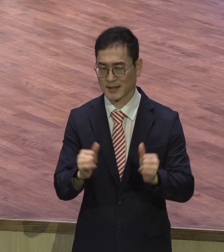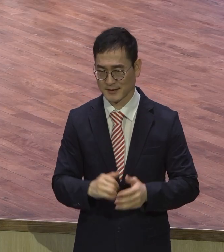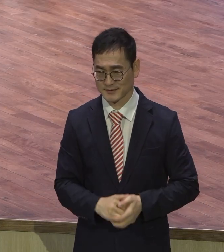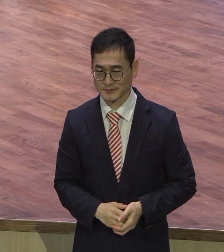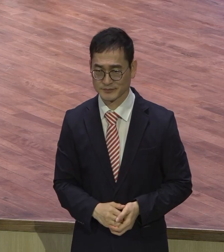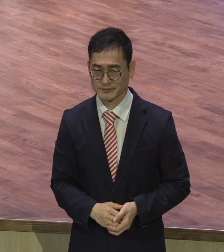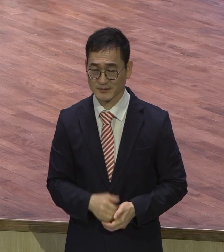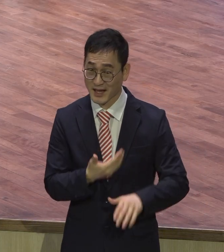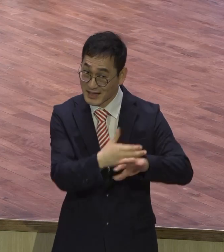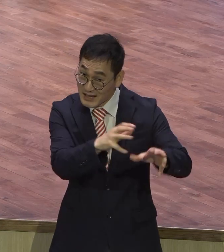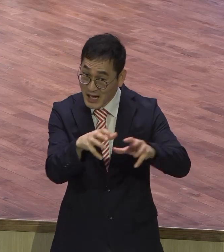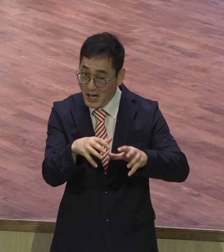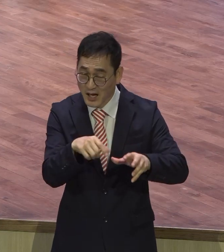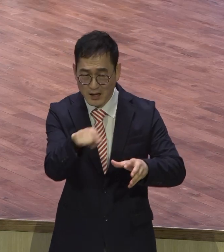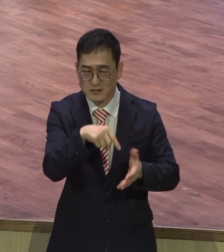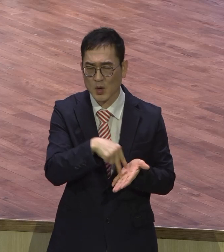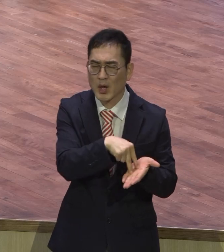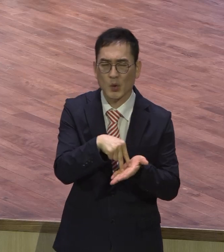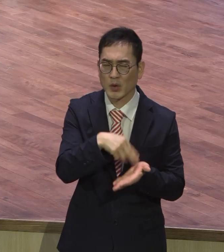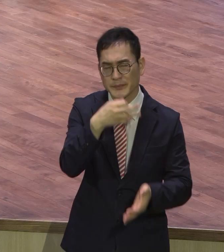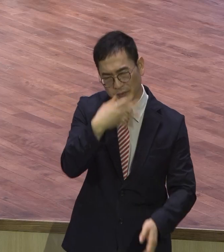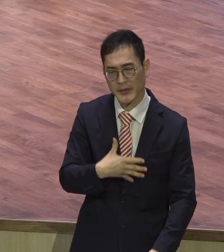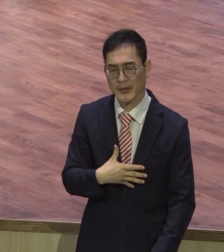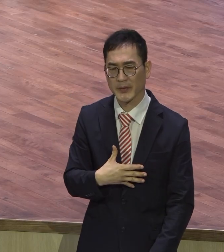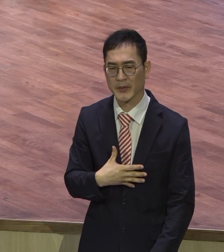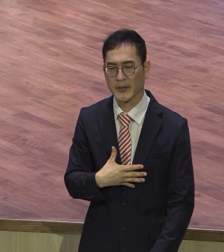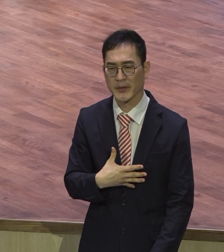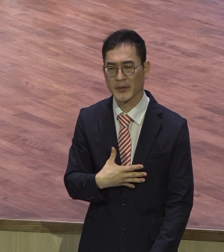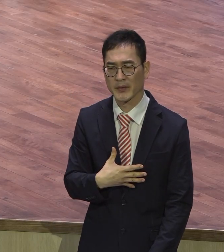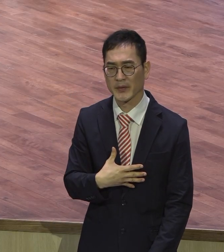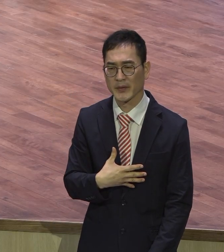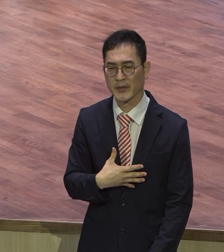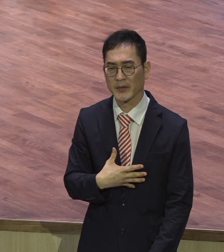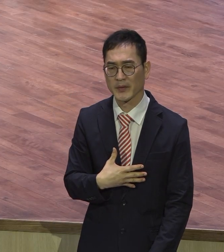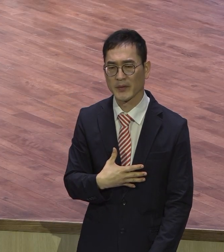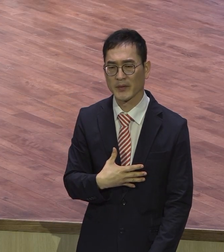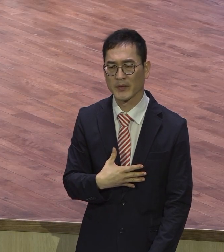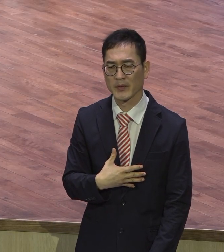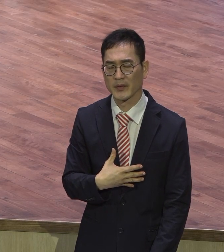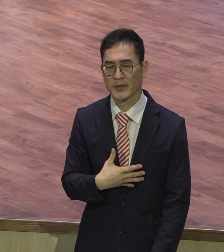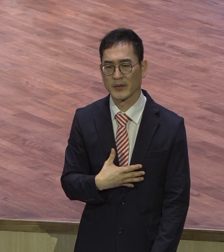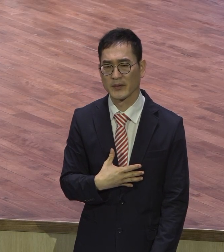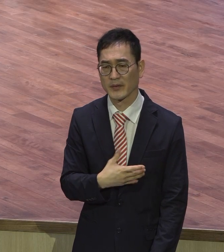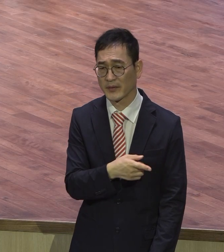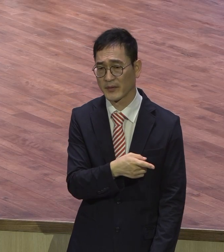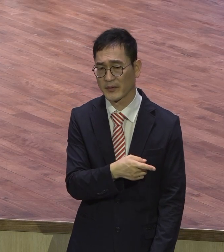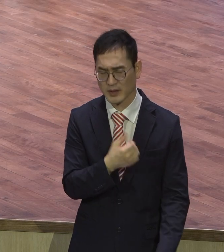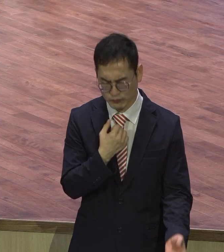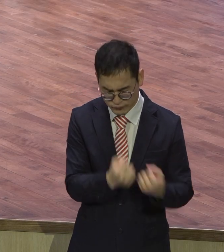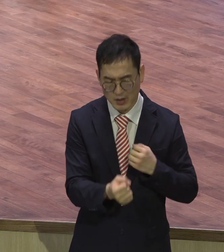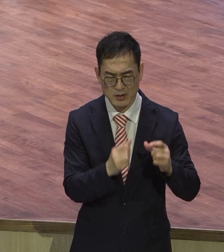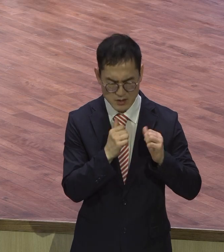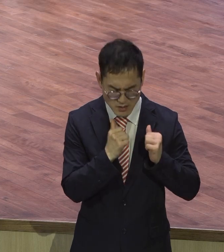해외에서 외로운 가운데 어려운 환경 가운데서 그 성교한다고 생을 걸었는데 우리는 여기 좋은 데 있으면서